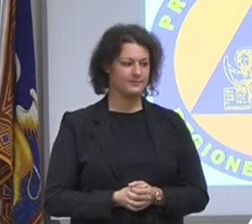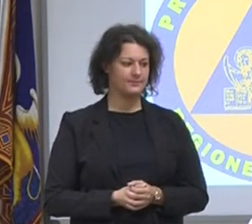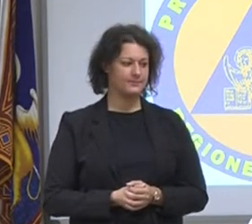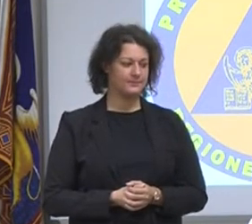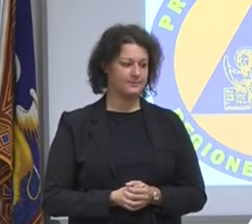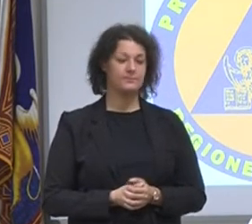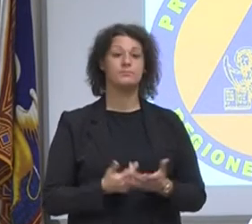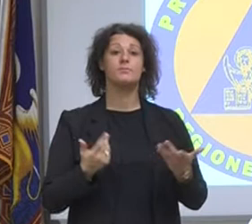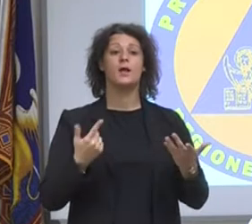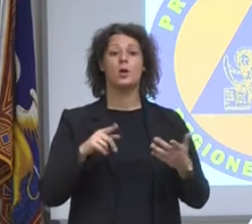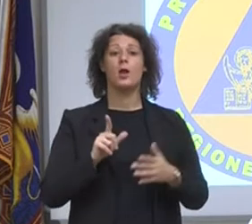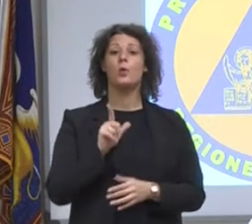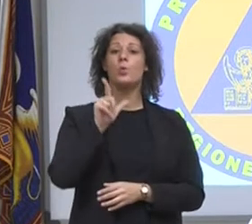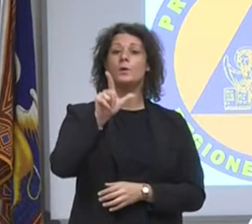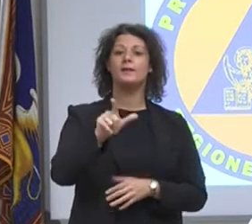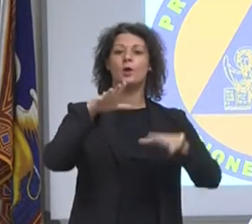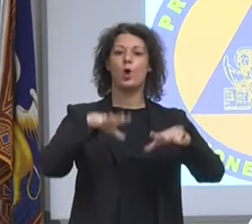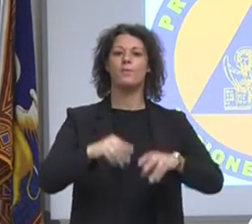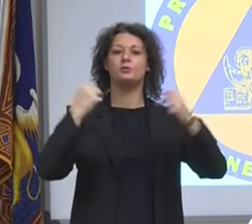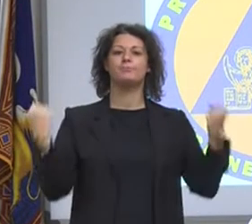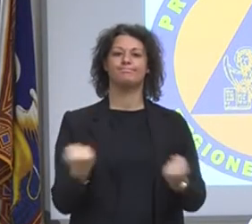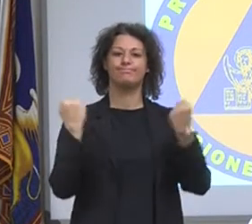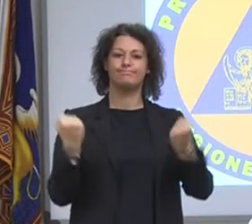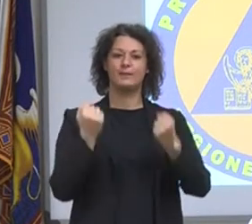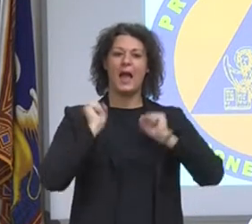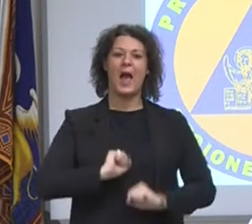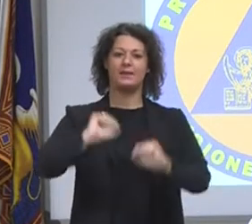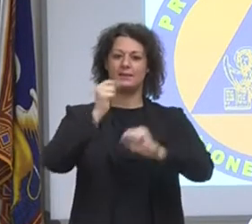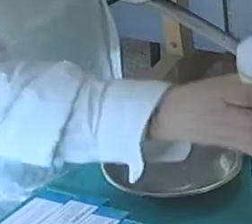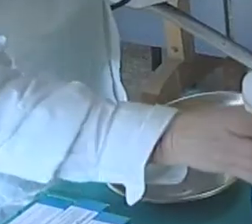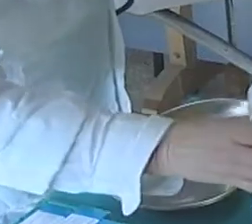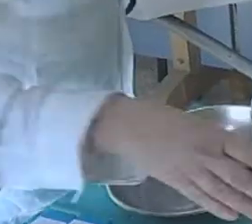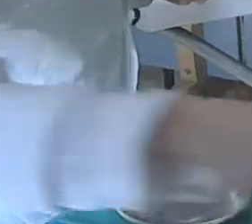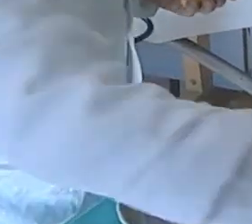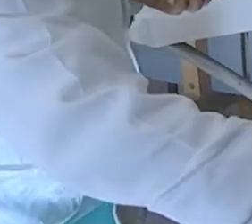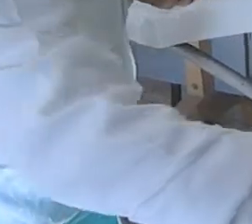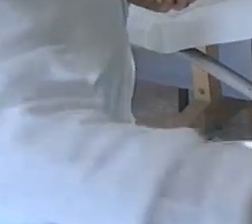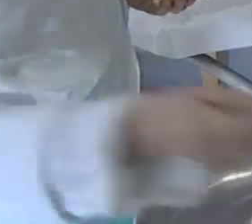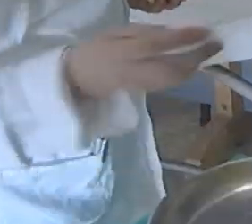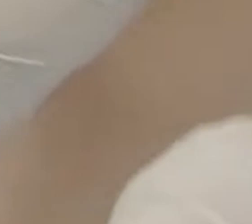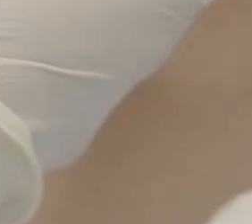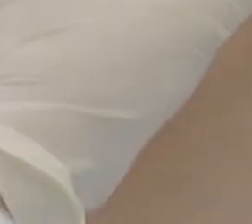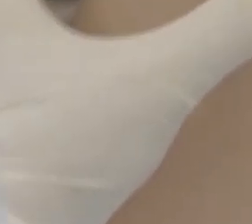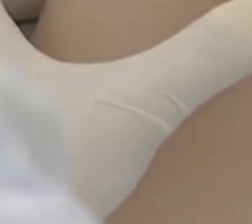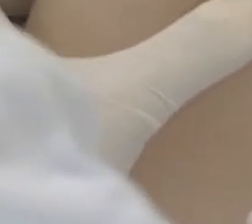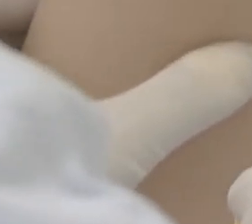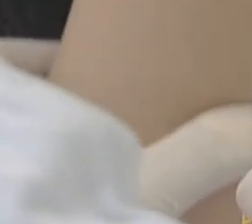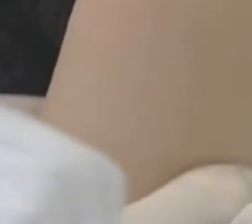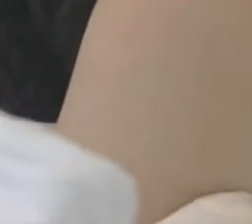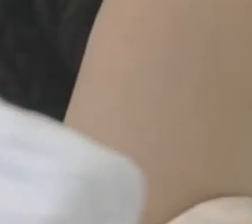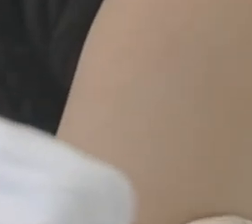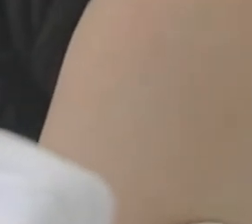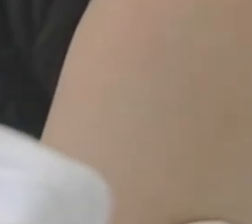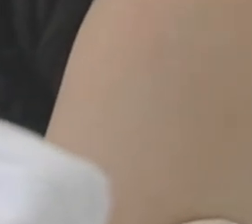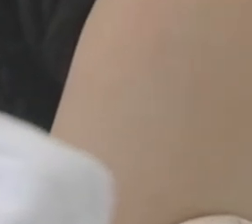evidenziare che da lunedì parte la campagna antinfluenzale, quindi la campagna della vaccinazione antinfluenzale stagionale. Quindi lunedì